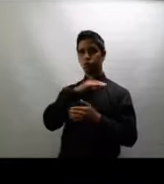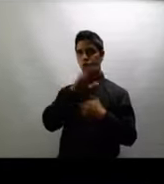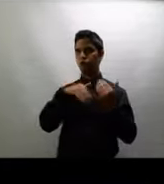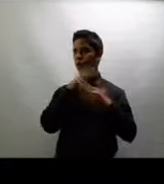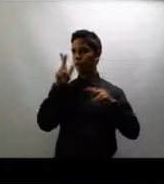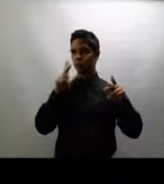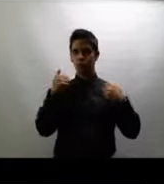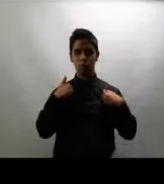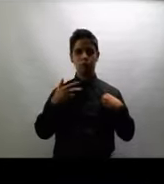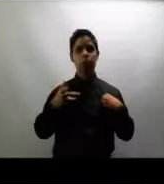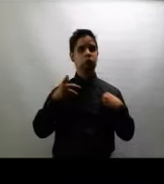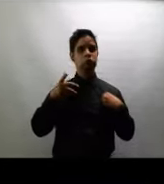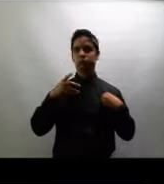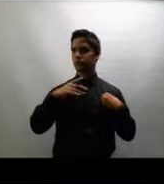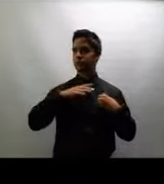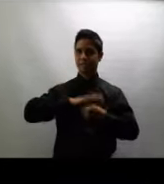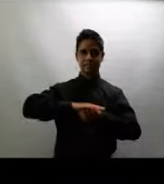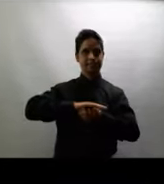tuvo como una histeria.